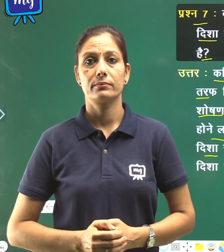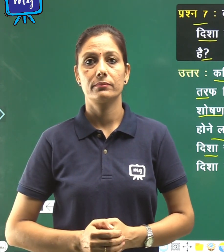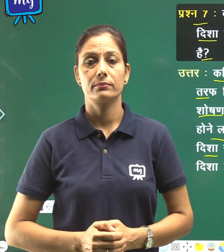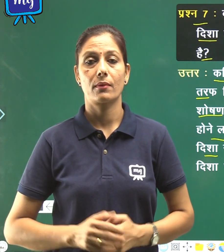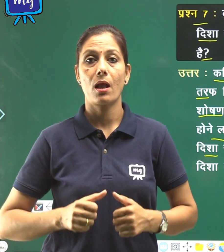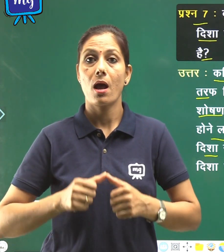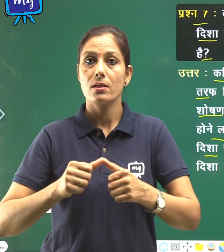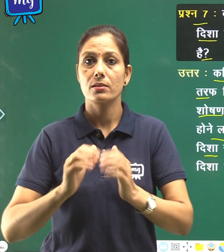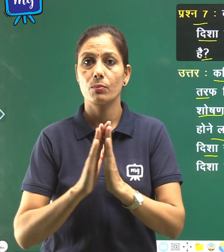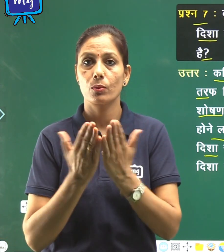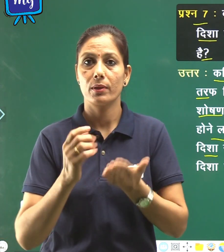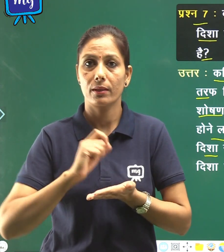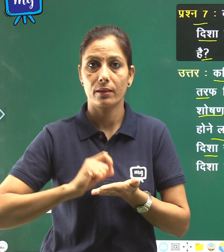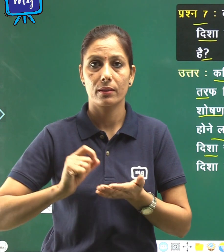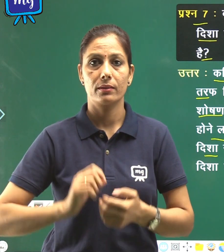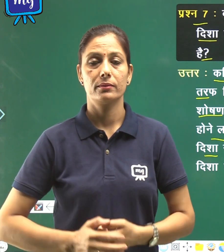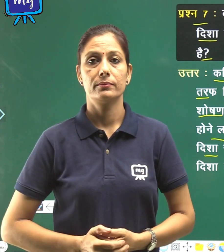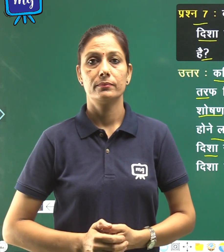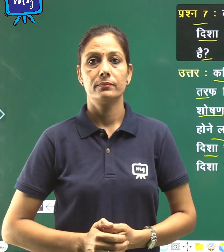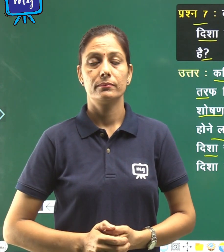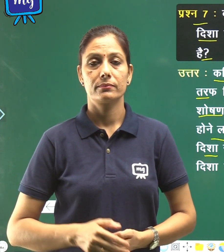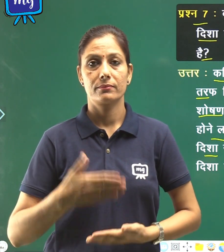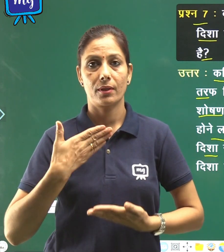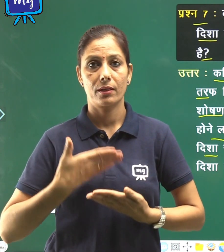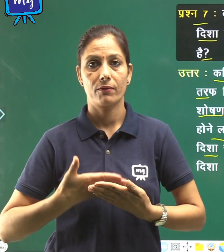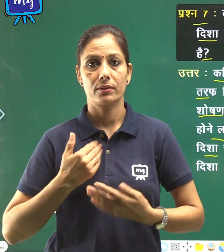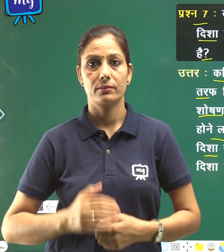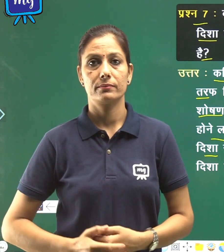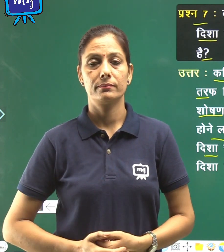अपनी उत्तर पुस्तिका में लिखें। धन्यवाद।